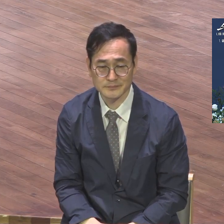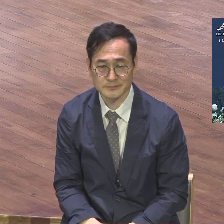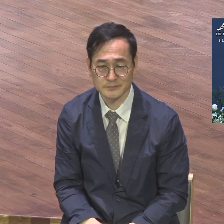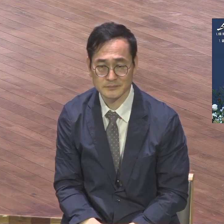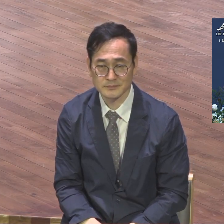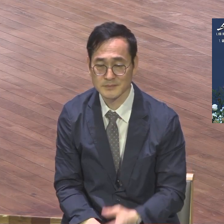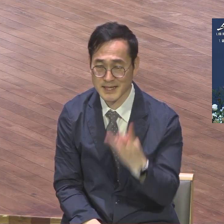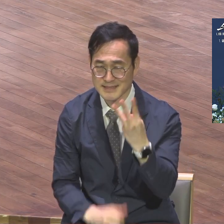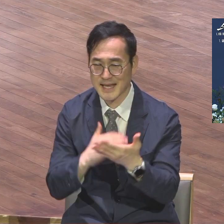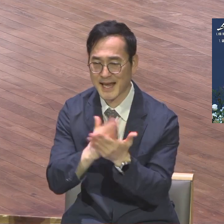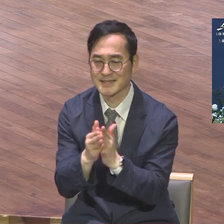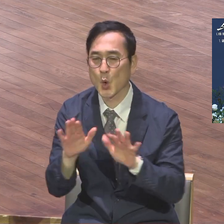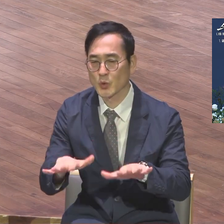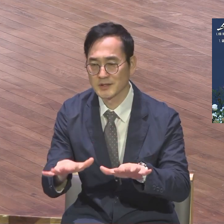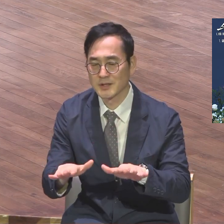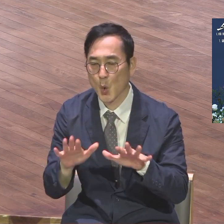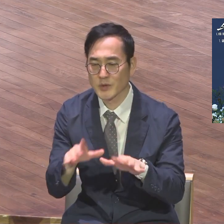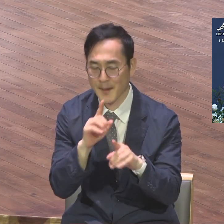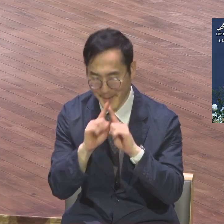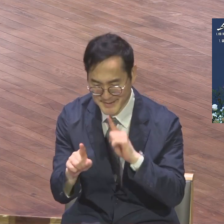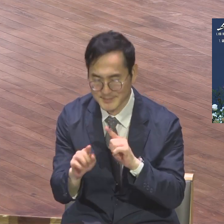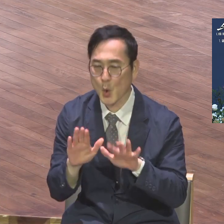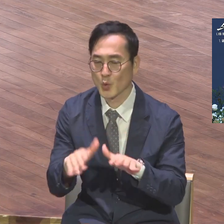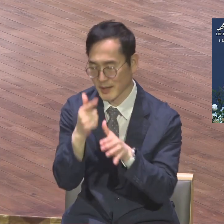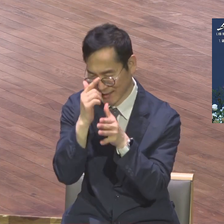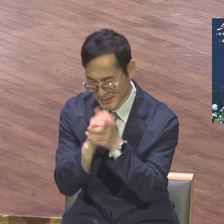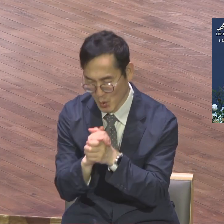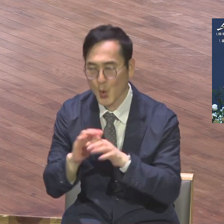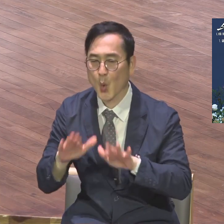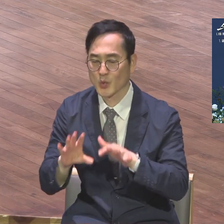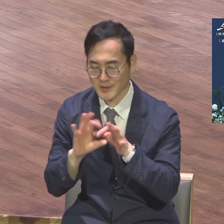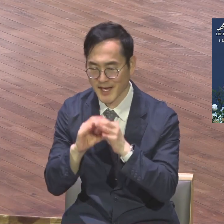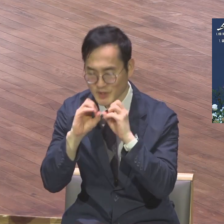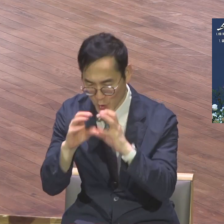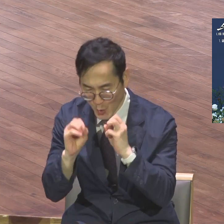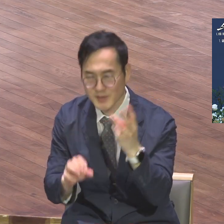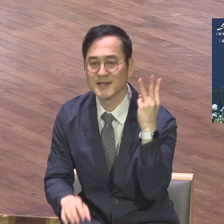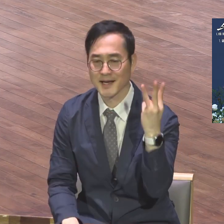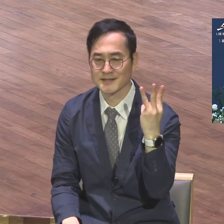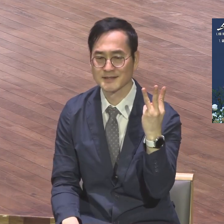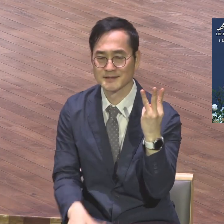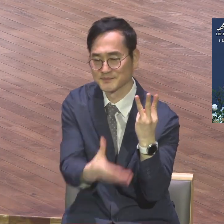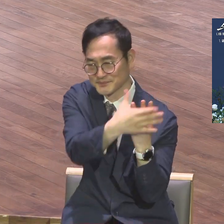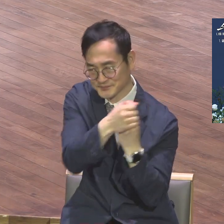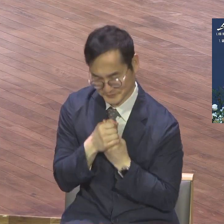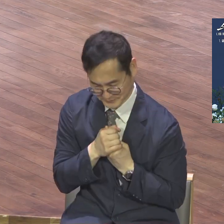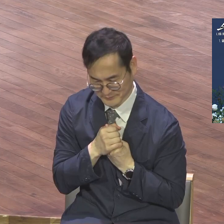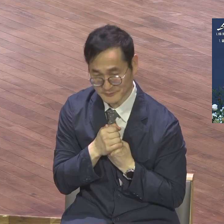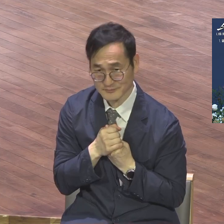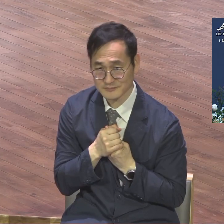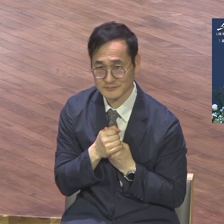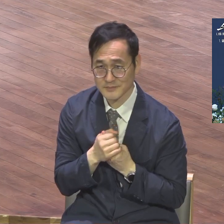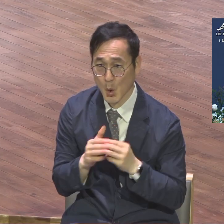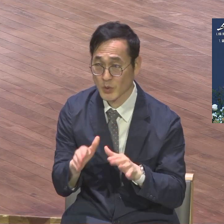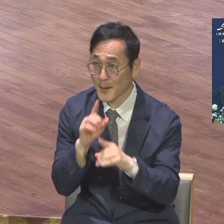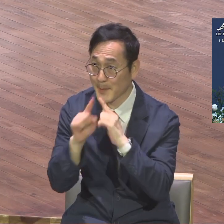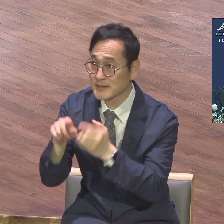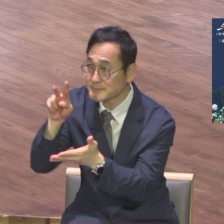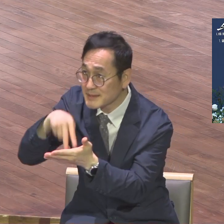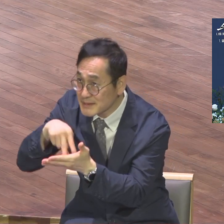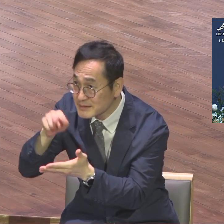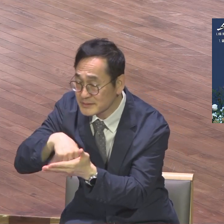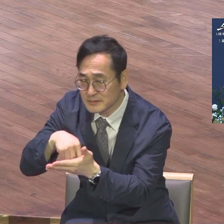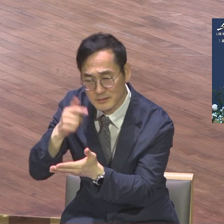살아라. 오늘의 말씀, 오늘의 기도, 오늘의 전도, 이 세 가지를 여러분 점검해 보세요. 오늘 내가 말씀을